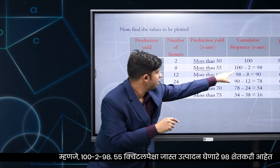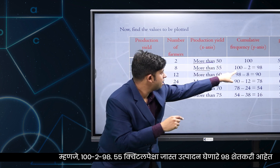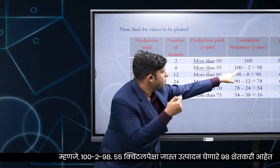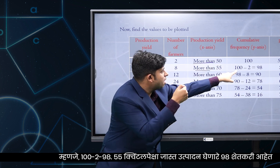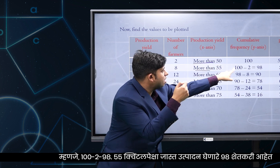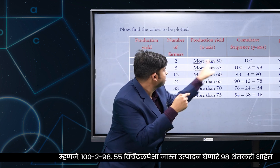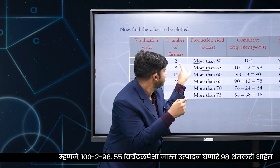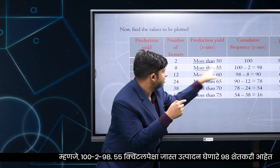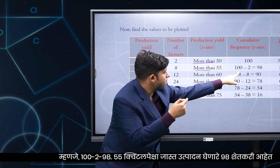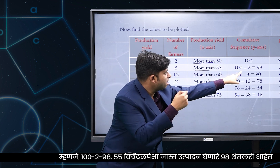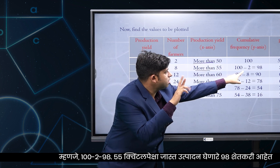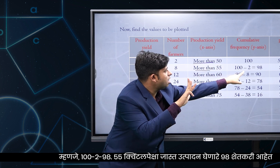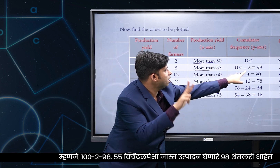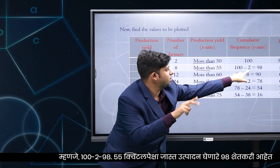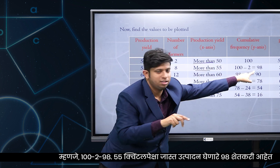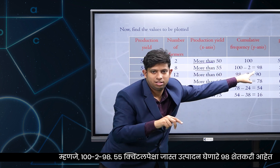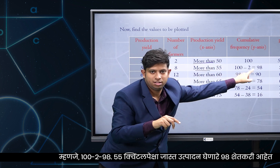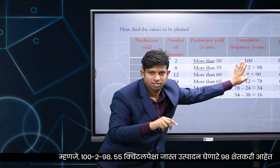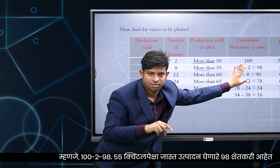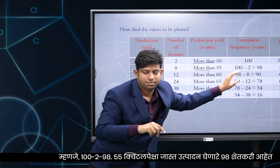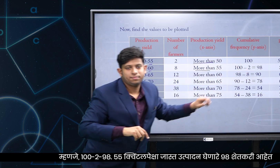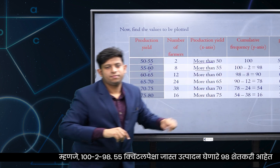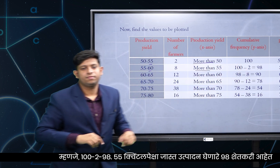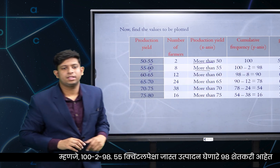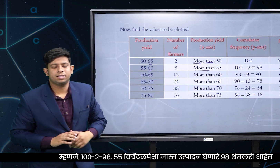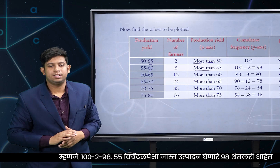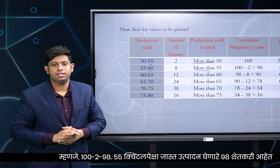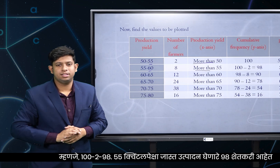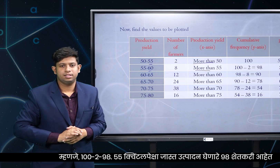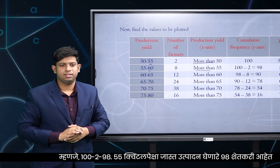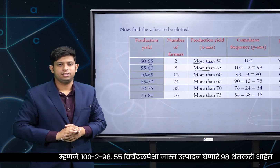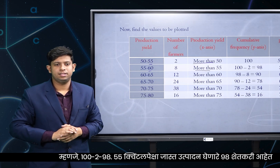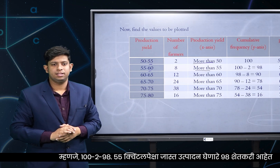100-2-98 55 क्विंटलपेक्षा जास्त उत्पादन घेणारे 98 शेतकरी आहेत.